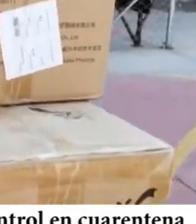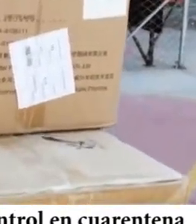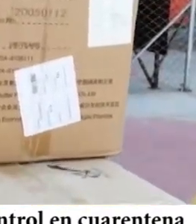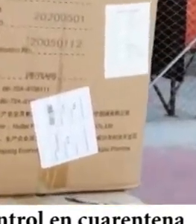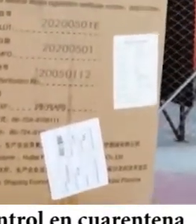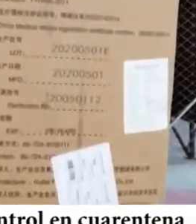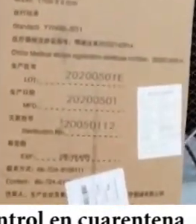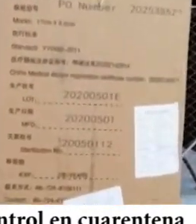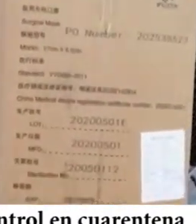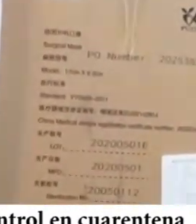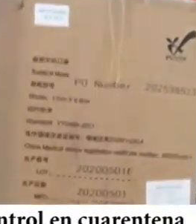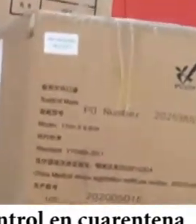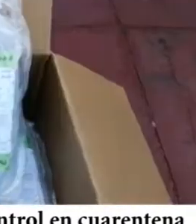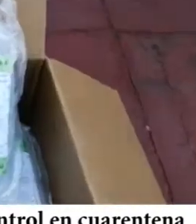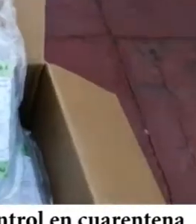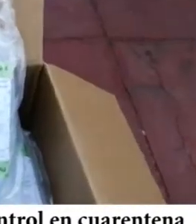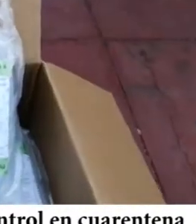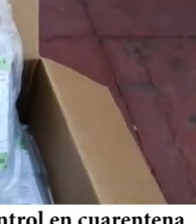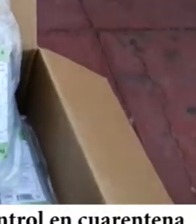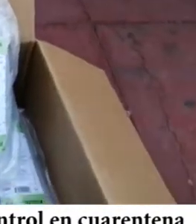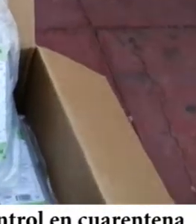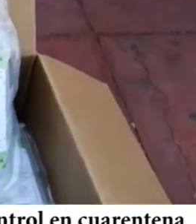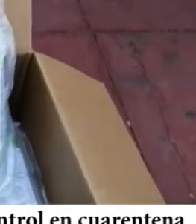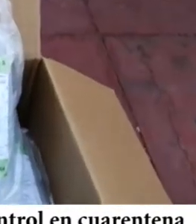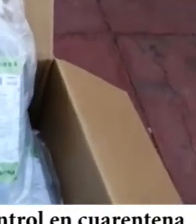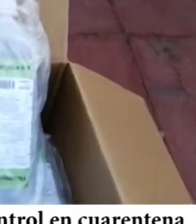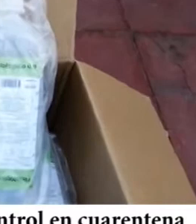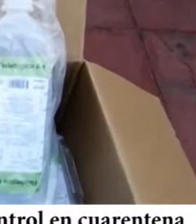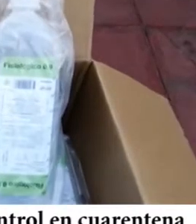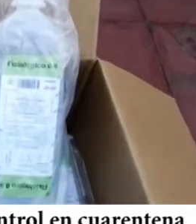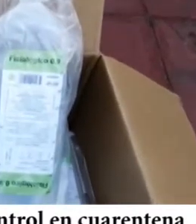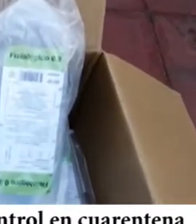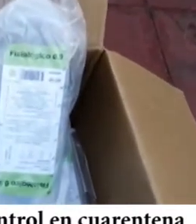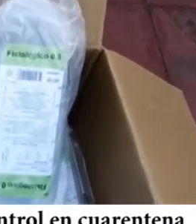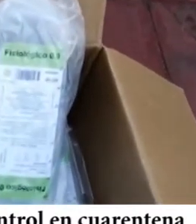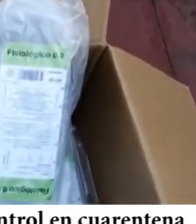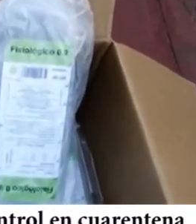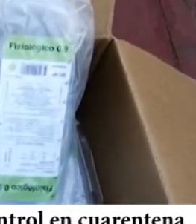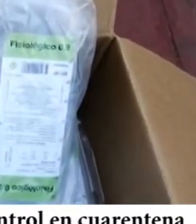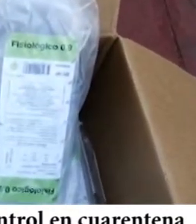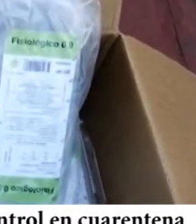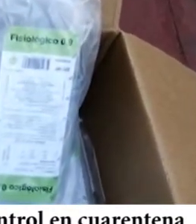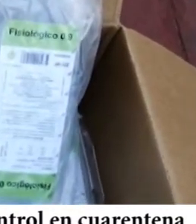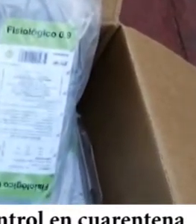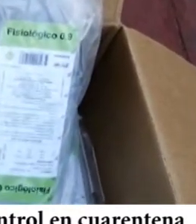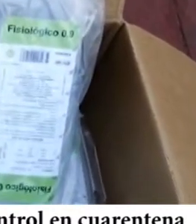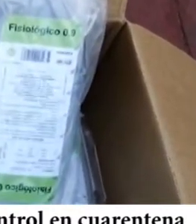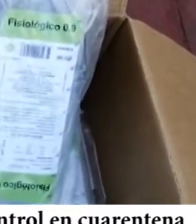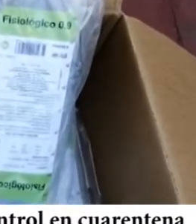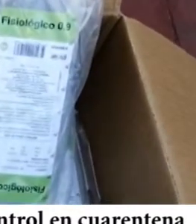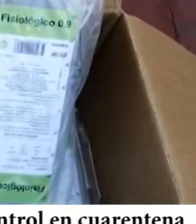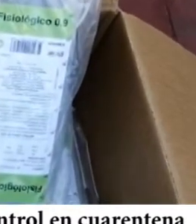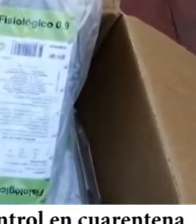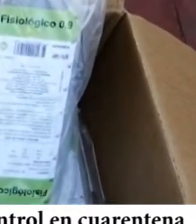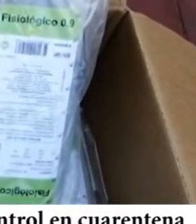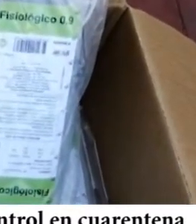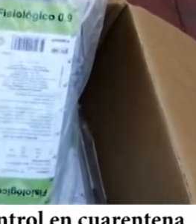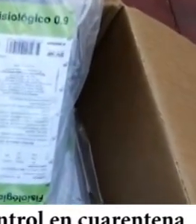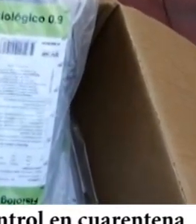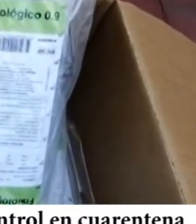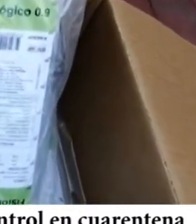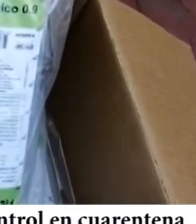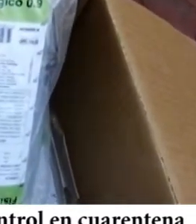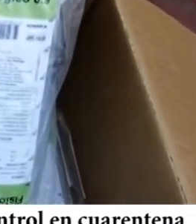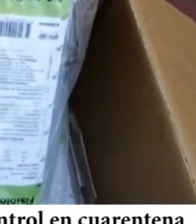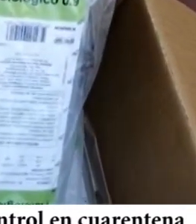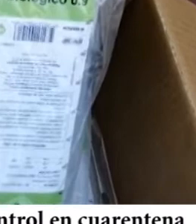apoyo va a significar una ayuda muy importante a combatir el coronavirus. En ese entendido, muy satisfechos por este